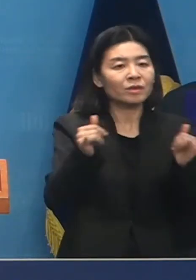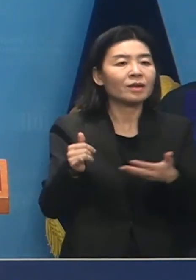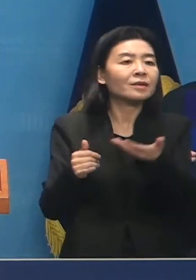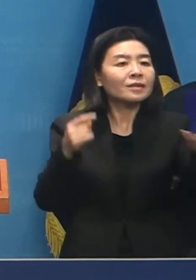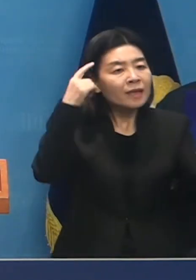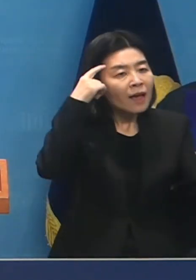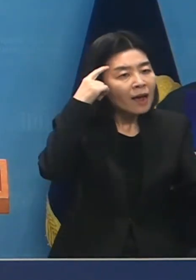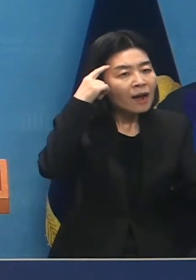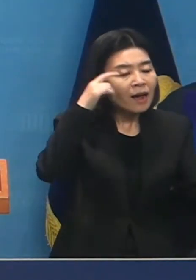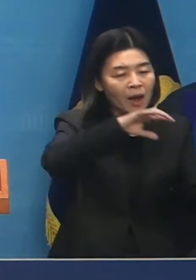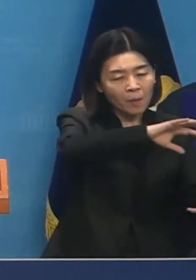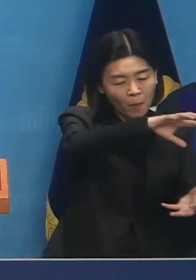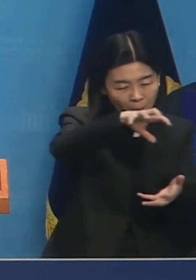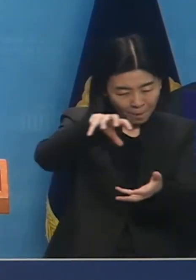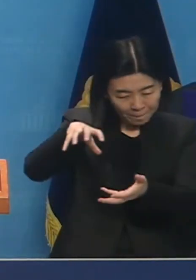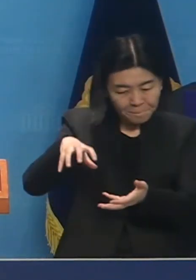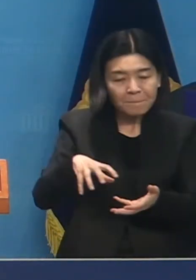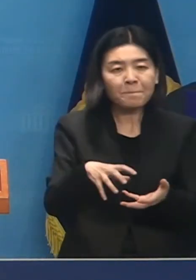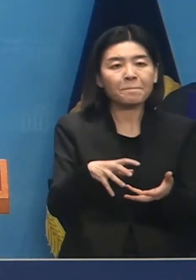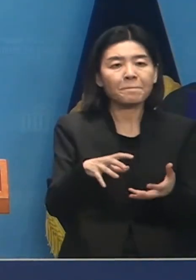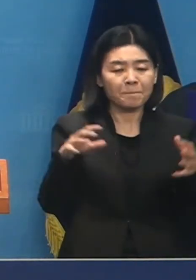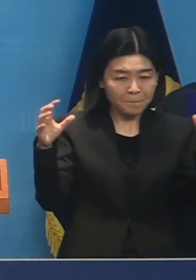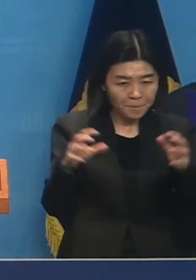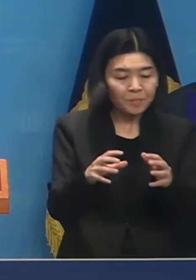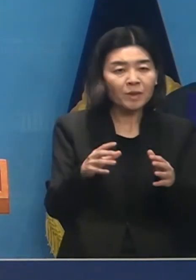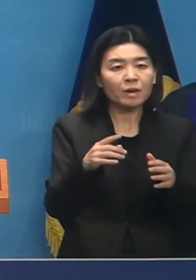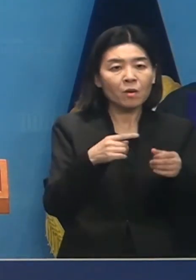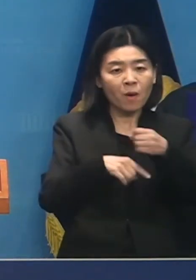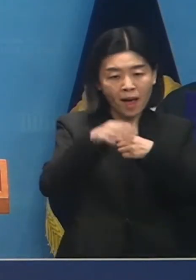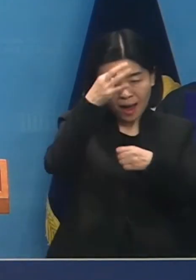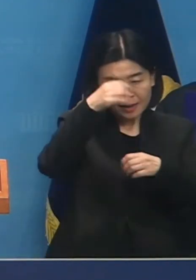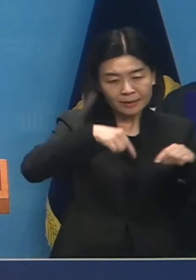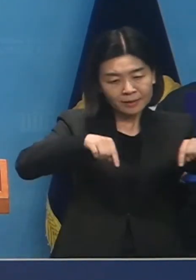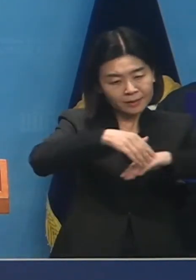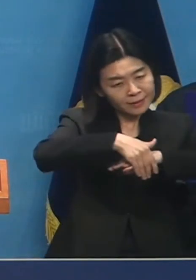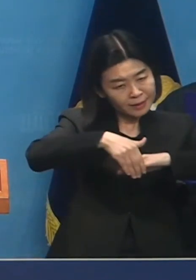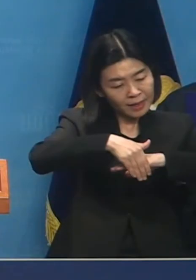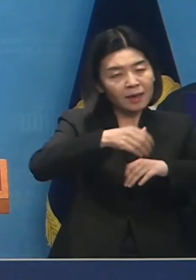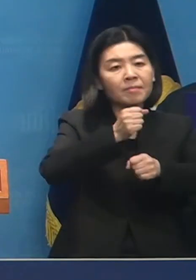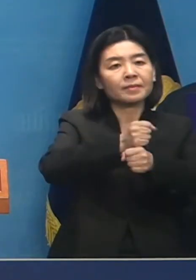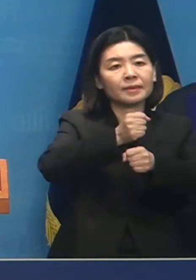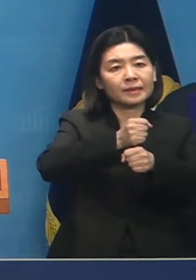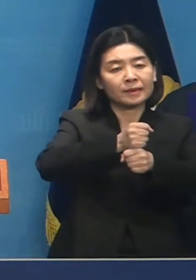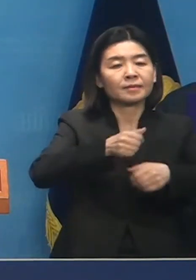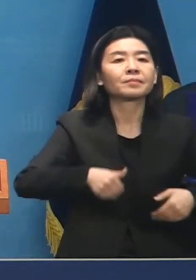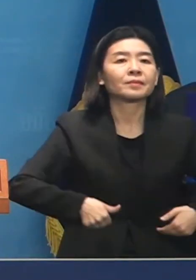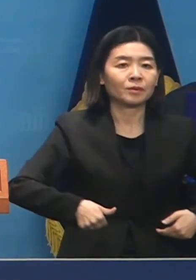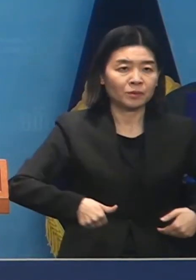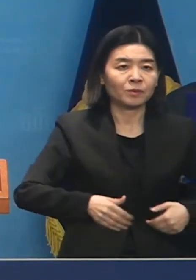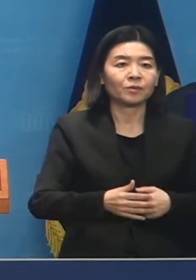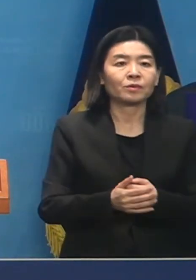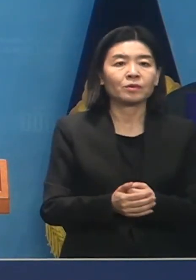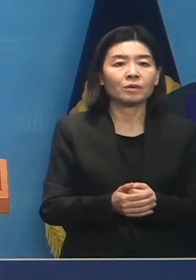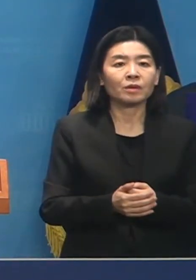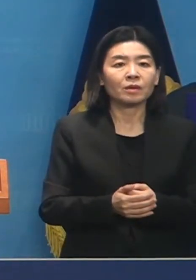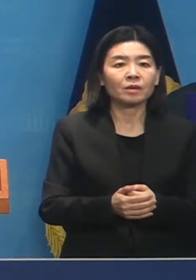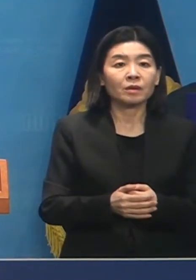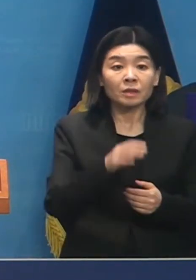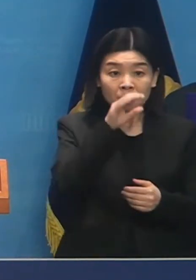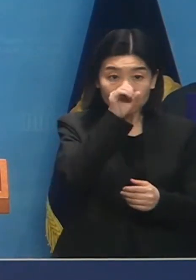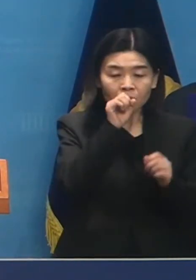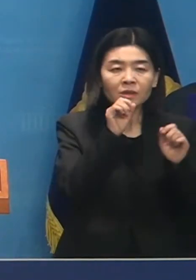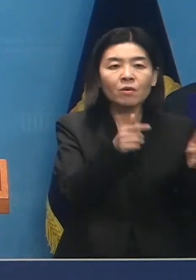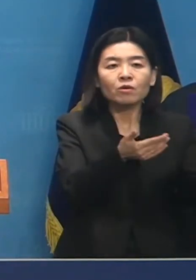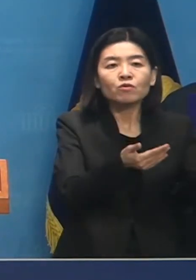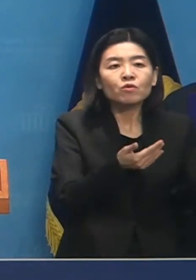모아질 수 있는 그런 과학 정책들이 만들어져야 된다고 생각합니다. 그런 부분에 기회를 줄 수